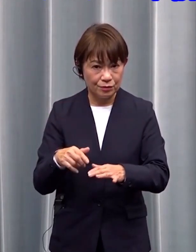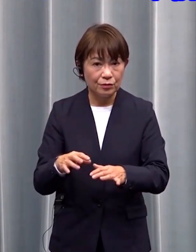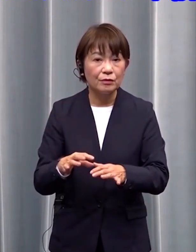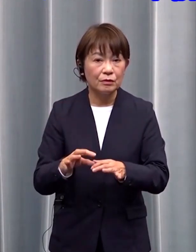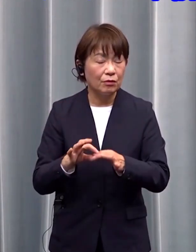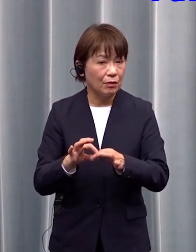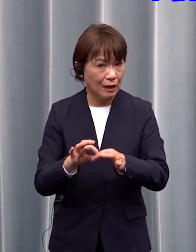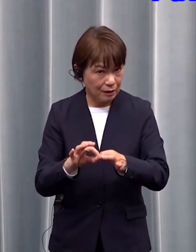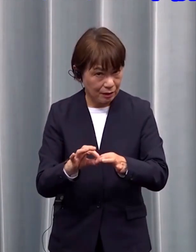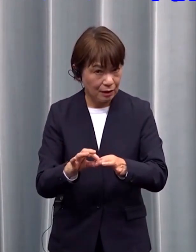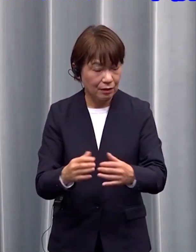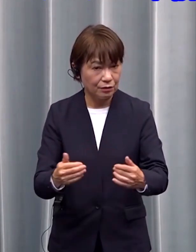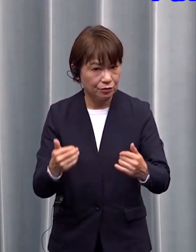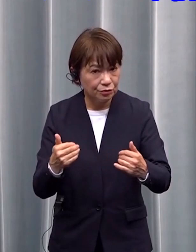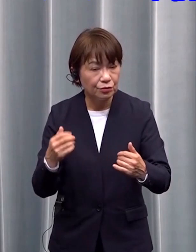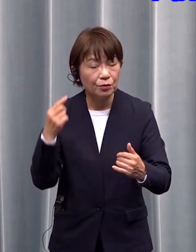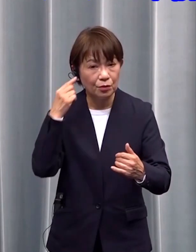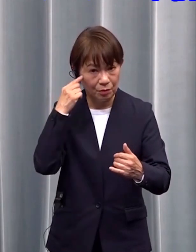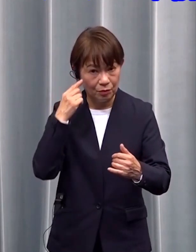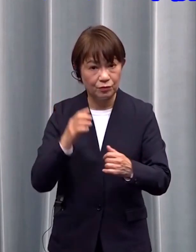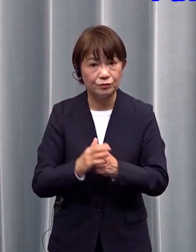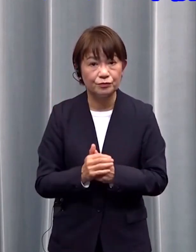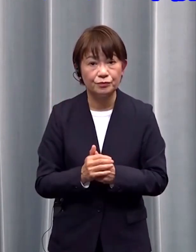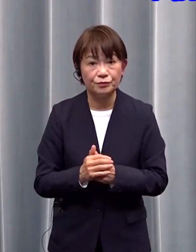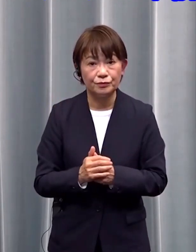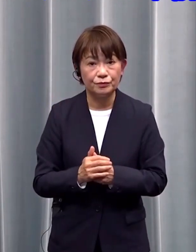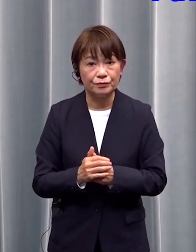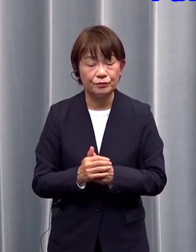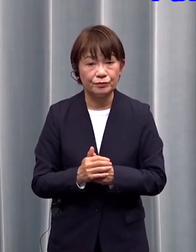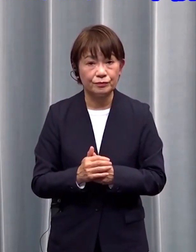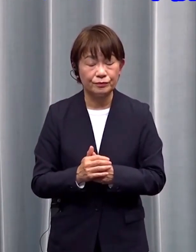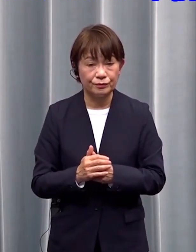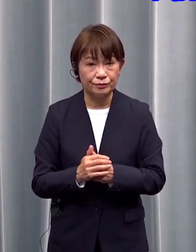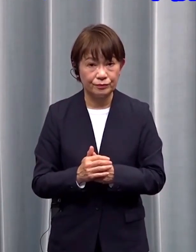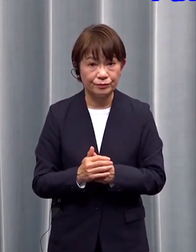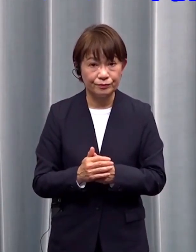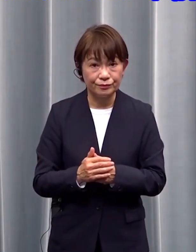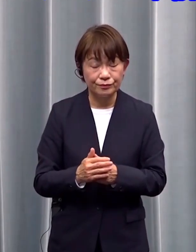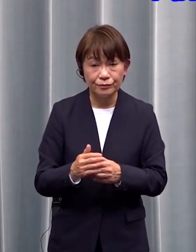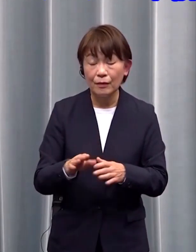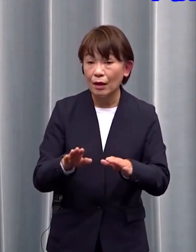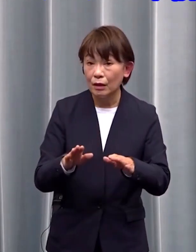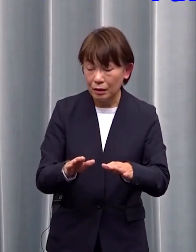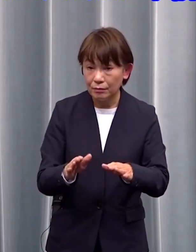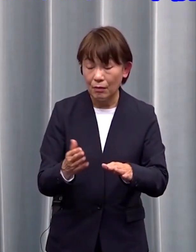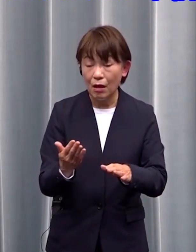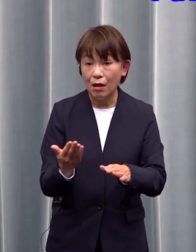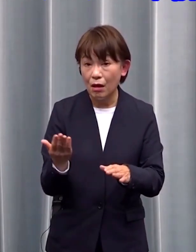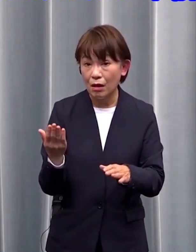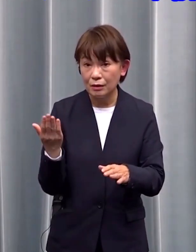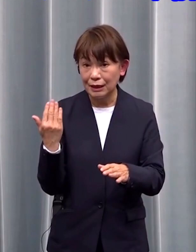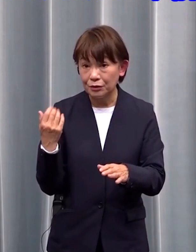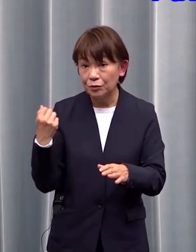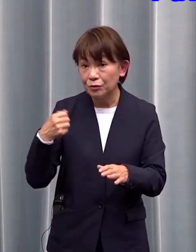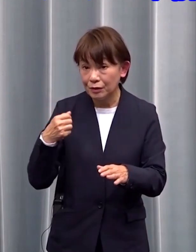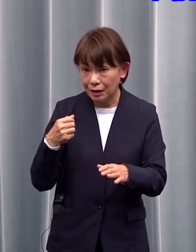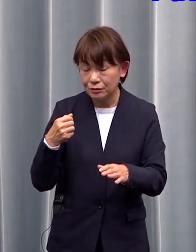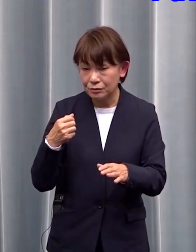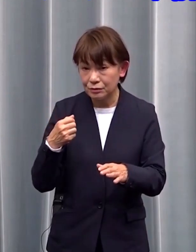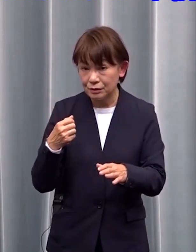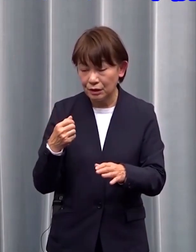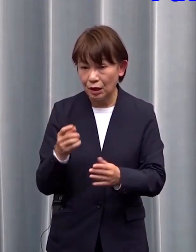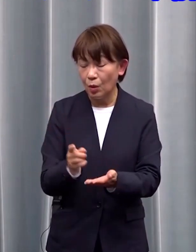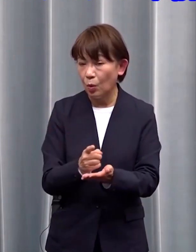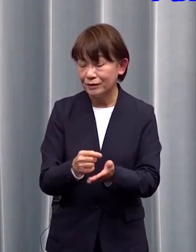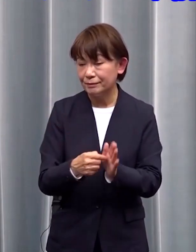要だと思うんですが、官房長官ですね、先ほど、まあ、夏にそういうのを打ち出したからいいというお答えに聞こえるんですが、いかがですか、まあ、新たな